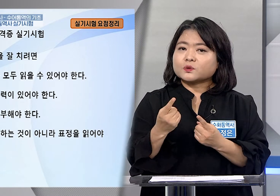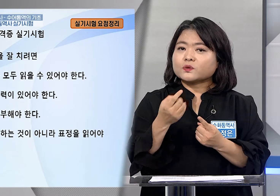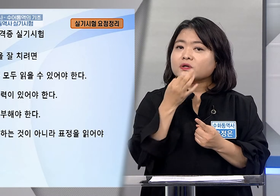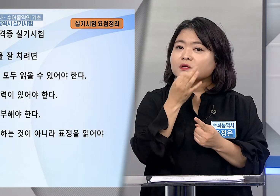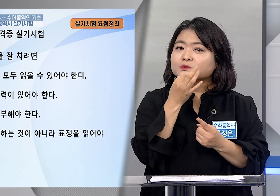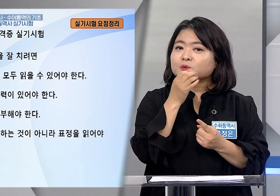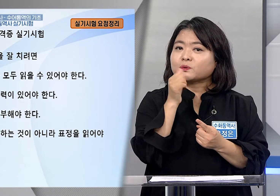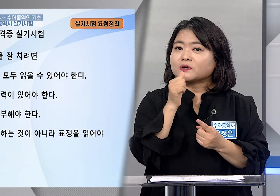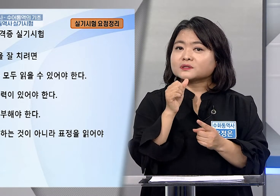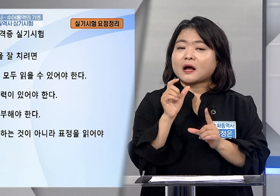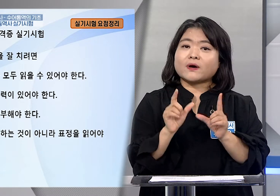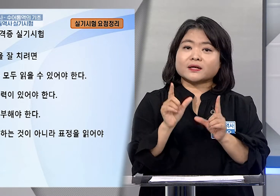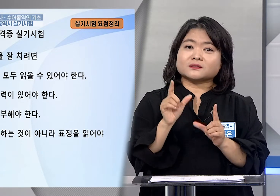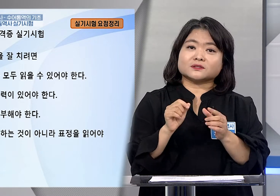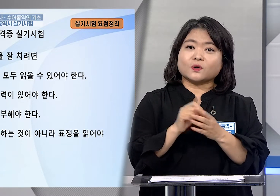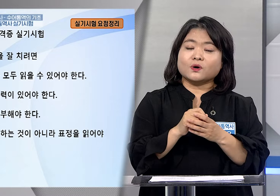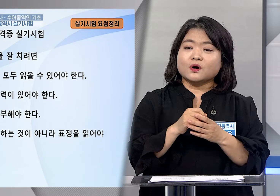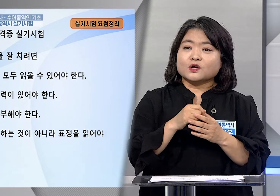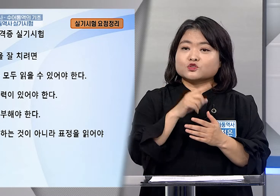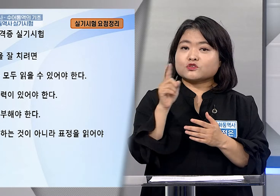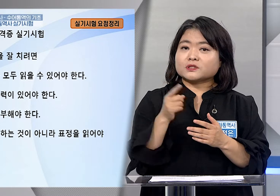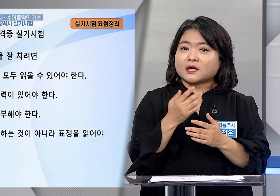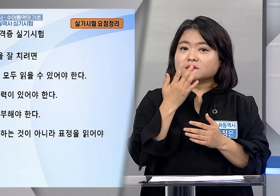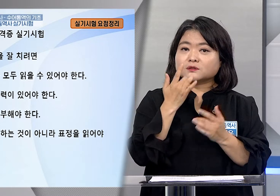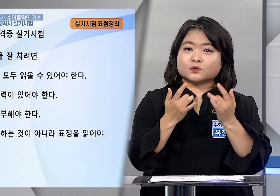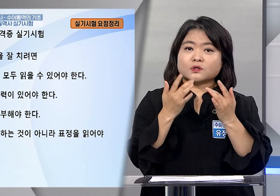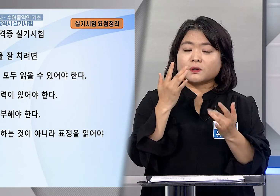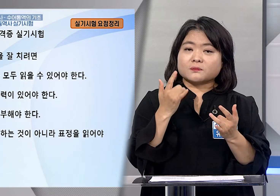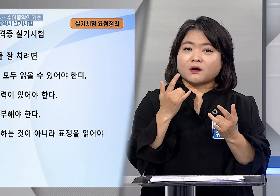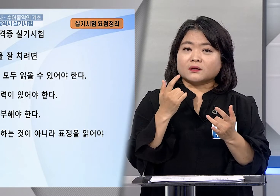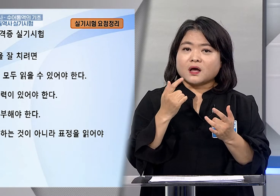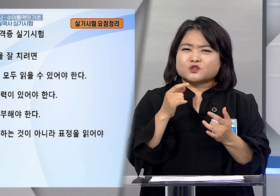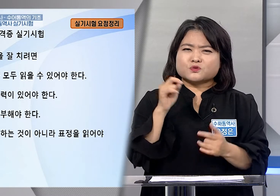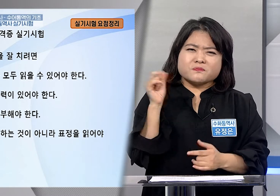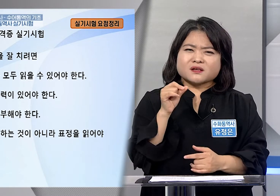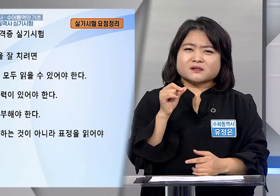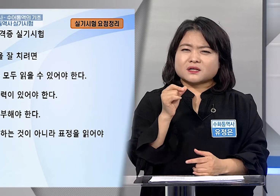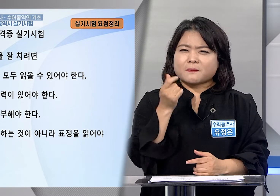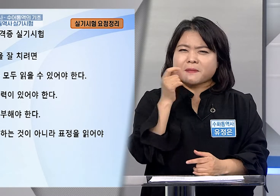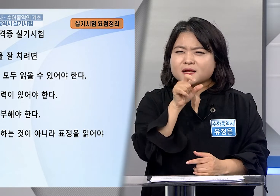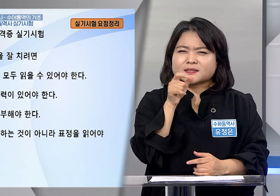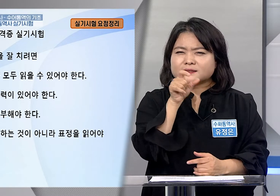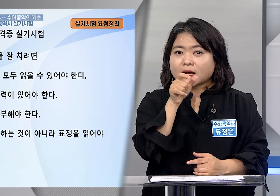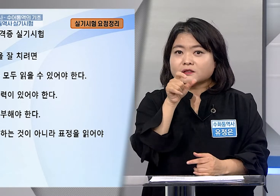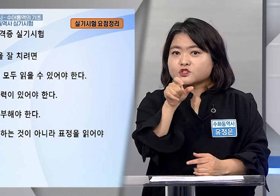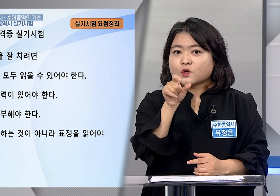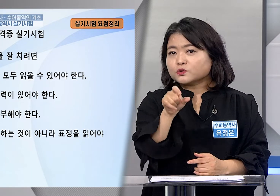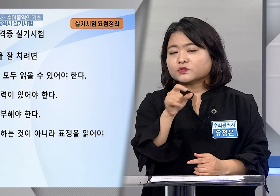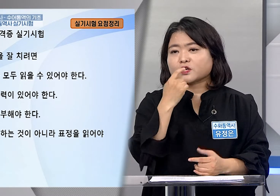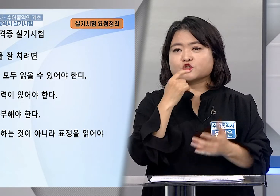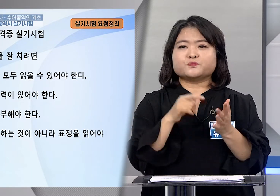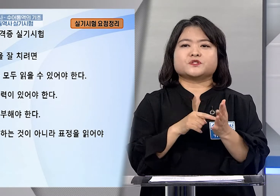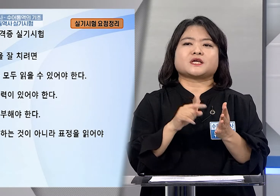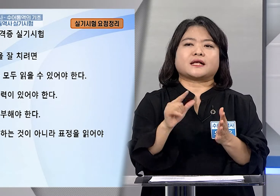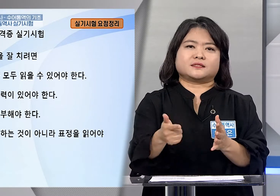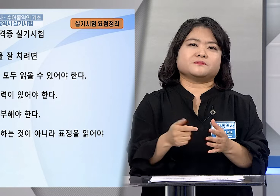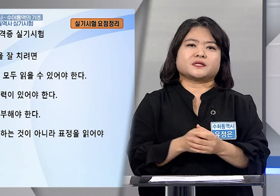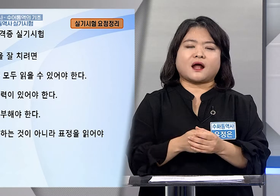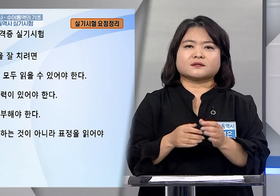통역의 음성 통역 상황에서는요. 수어 단어를 놓쳐버리면 순발력 있게 빨리 그 단어를 채우는 게 쉽지 않습니다.